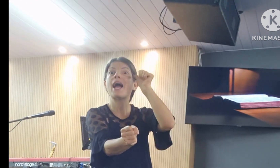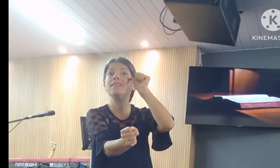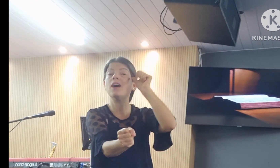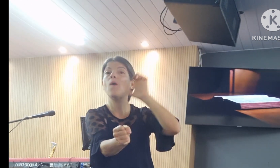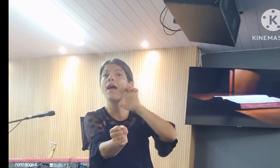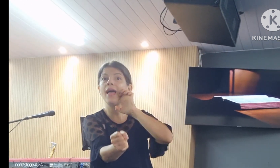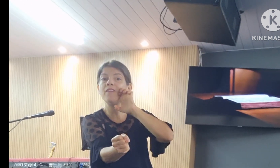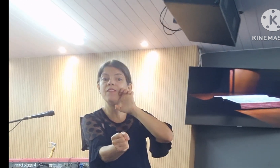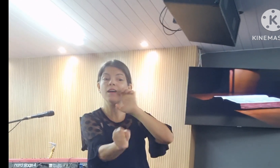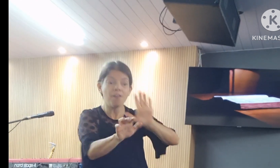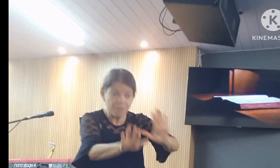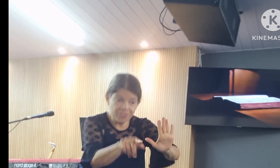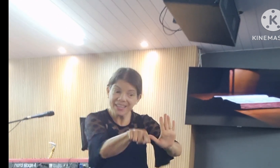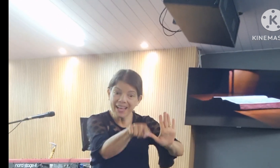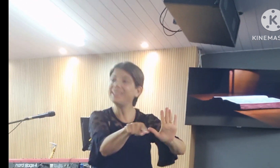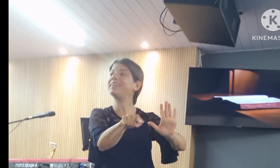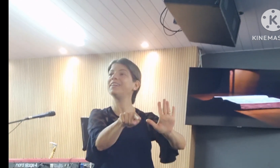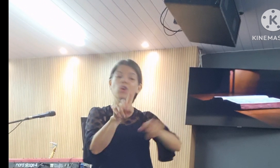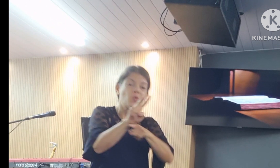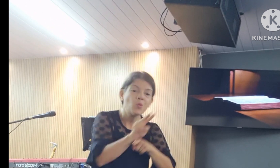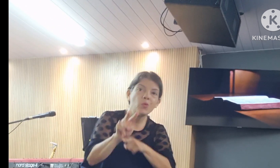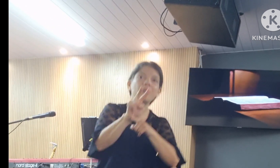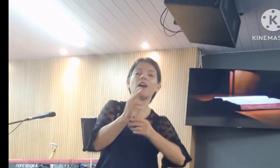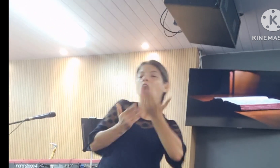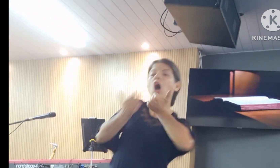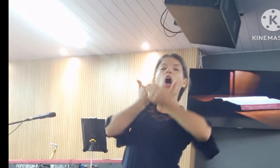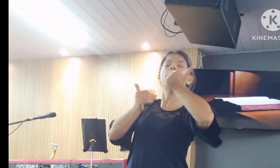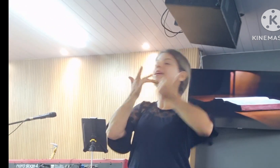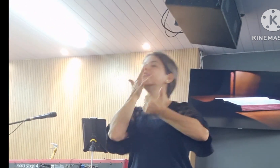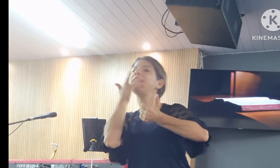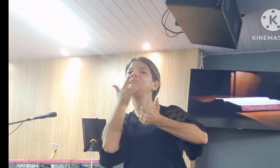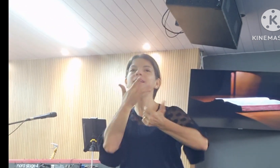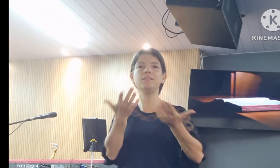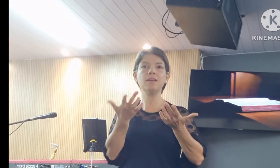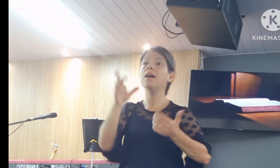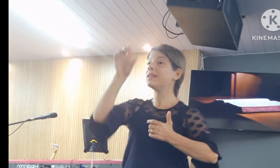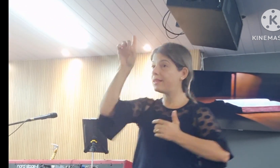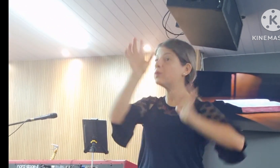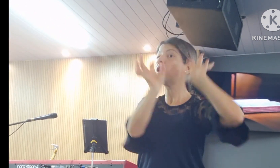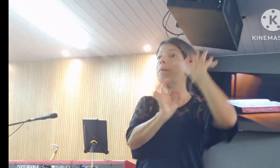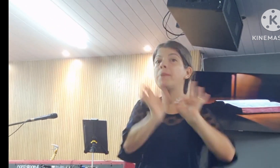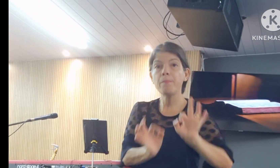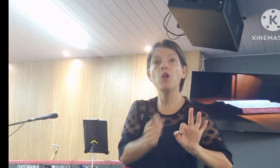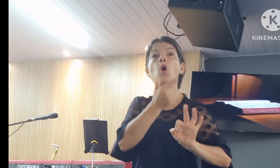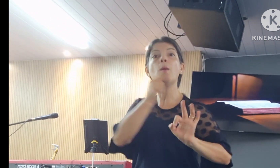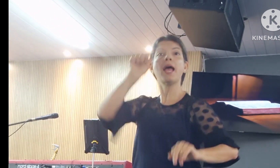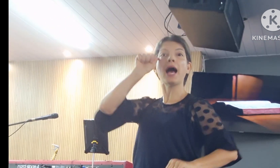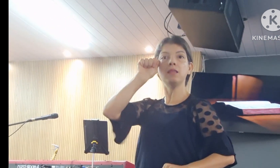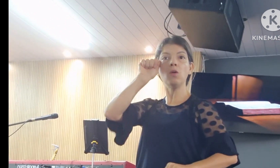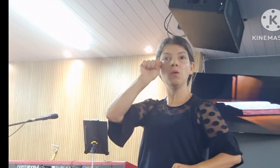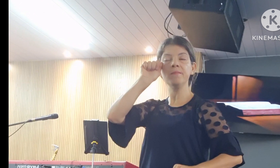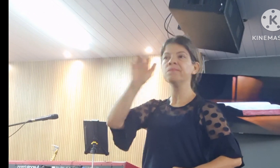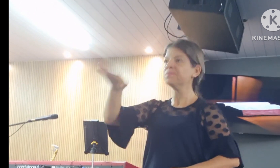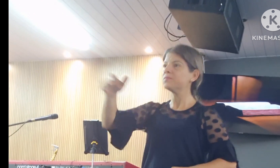alguns pensamentos assim, tem algumas ideias. Ou Adão era um The Flash que conseguia correr todo